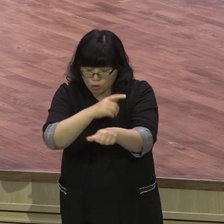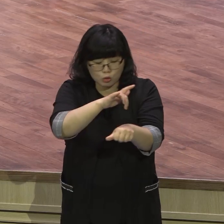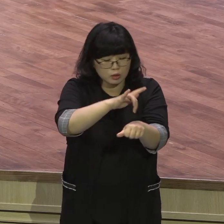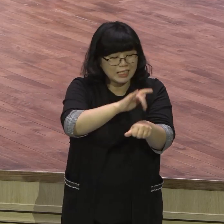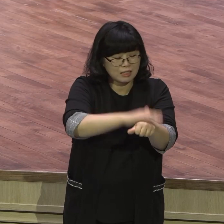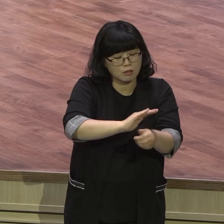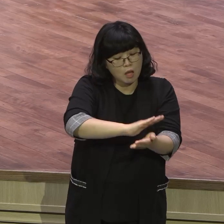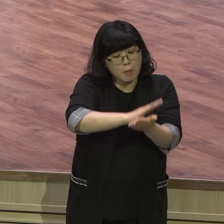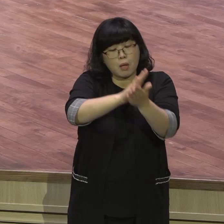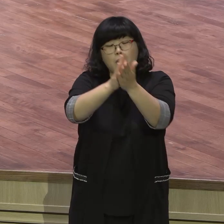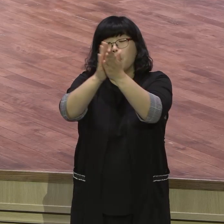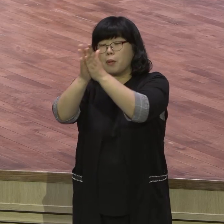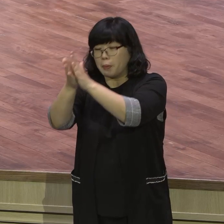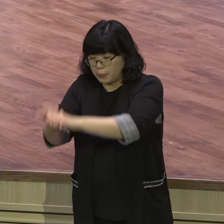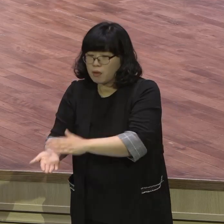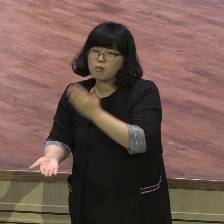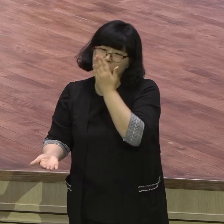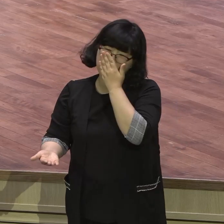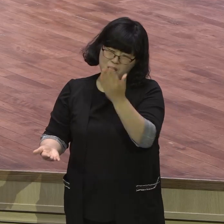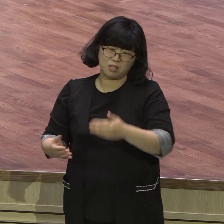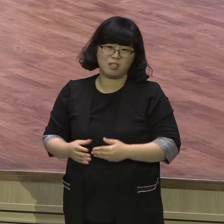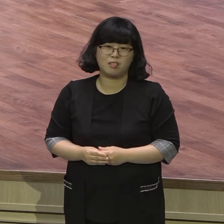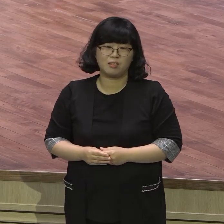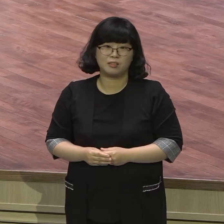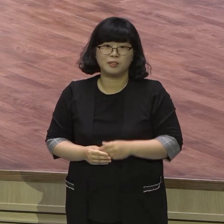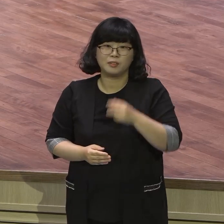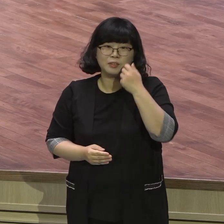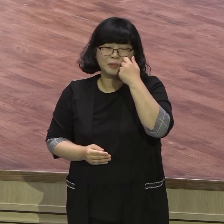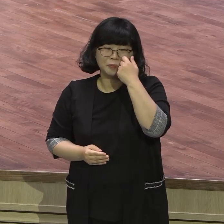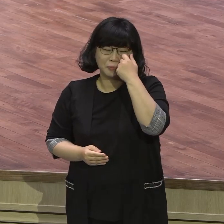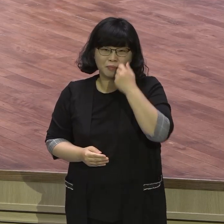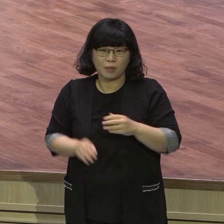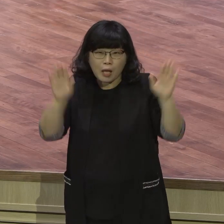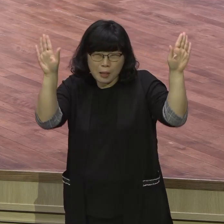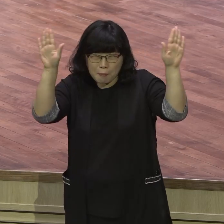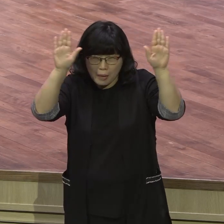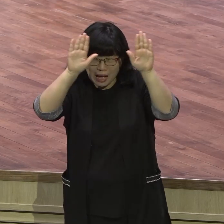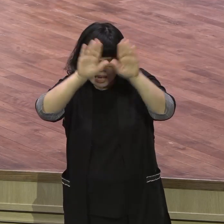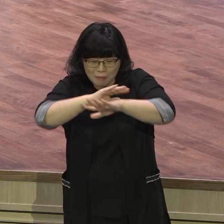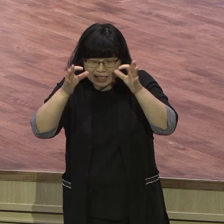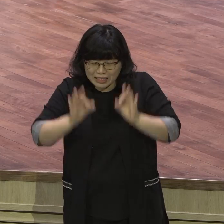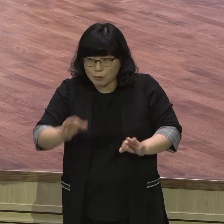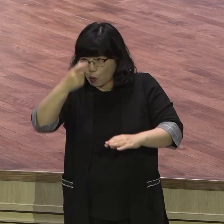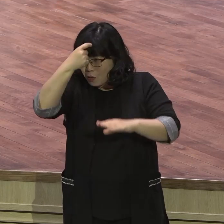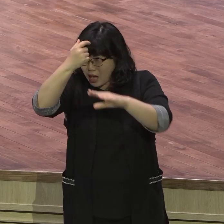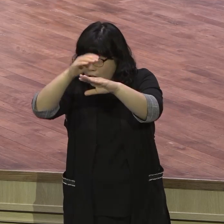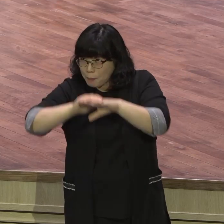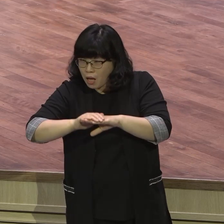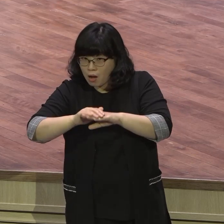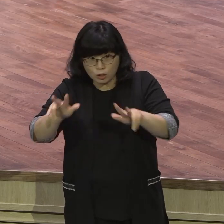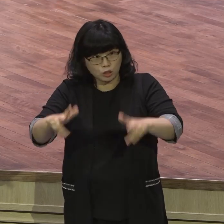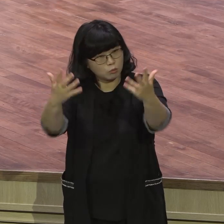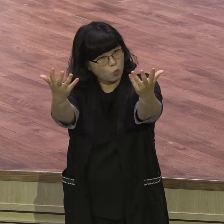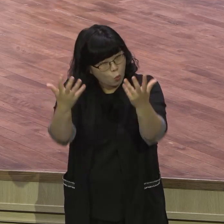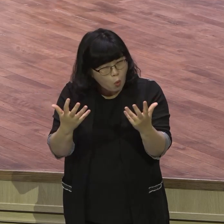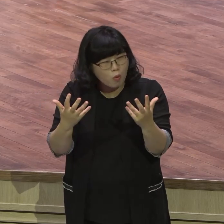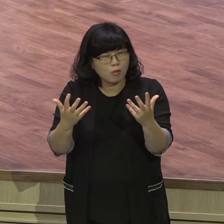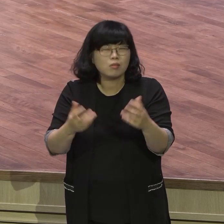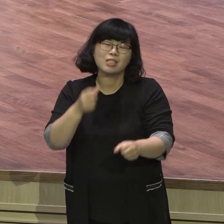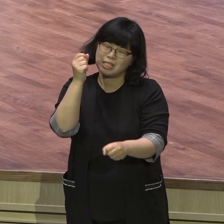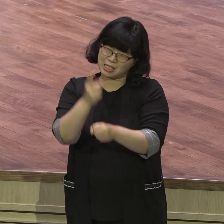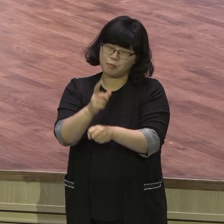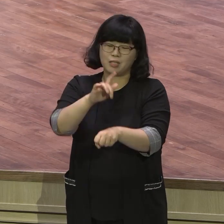심야기도 하는 여러분들 또 온라인으로 심야기도 다 예배드려야지 하는 분들은 바뀌었던지 바뀌고 있는 중인 줄 믿습니다.